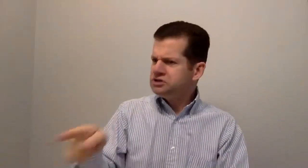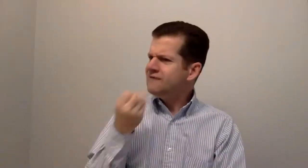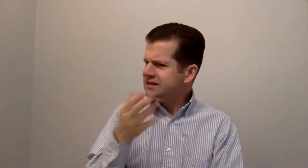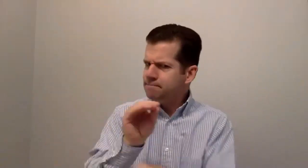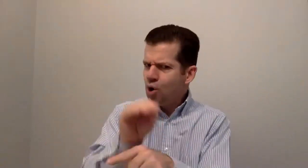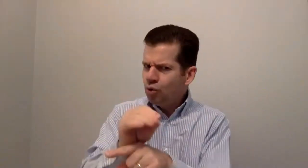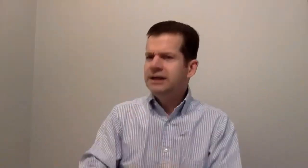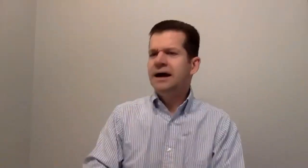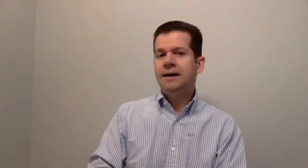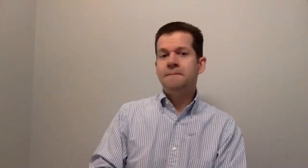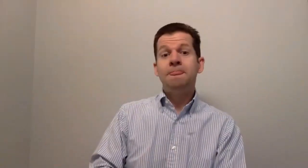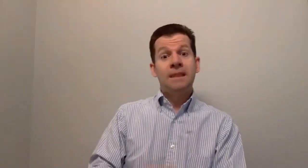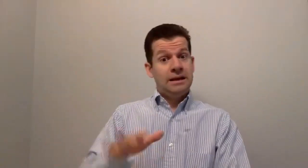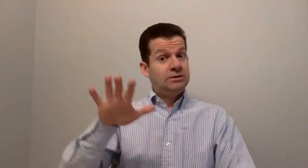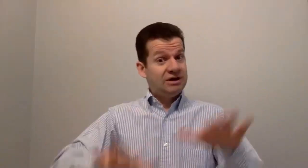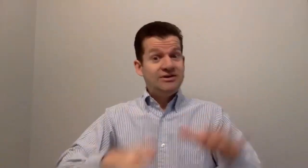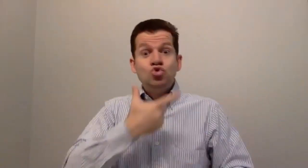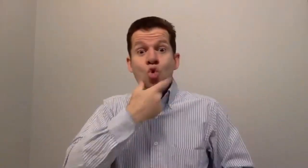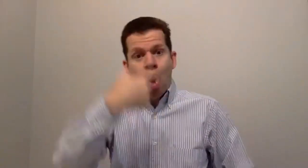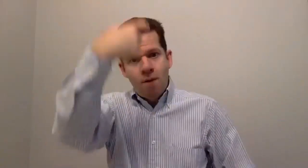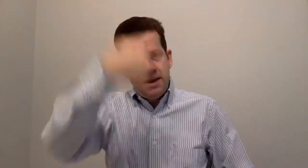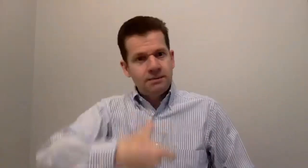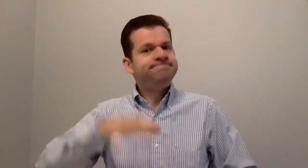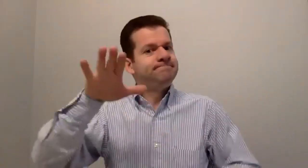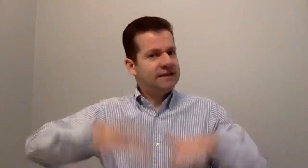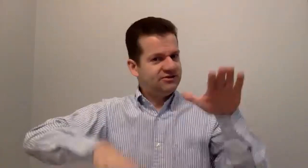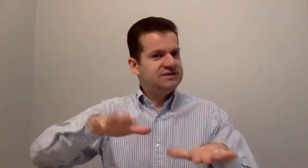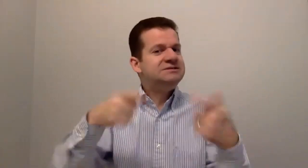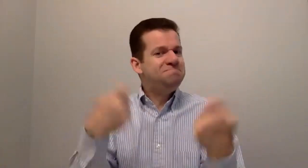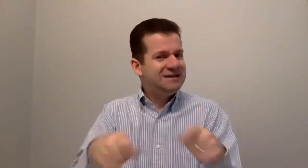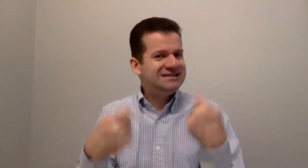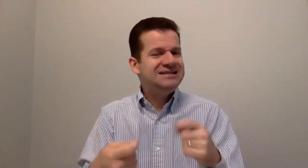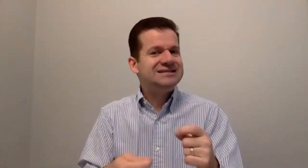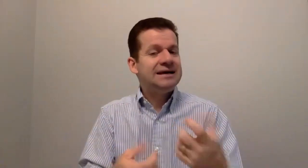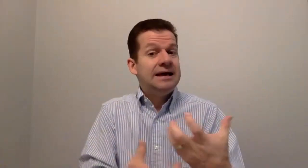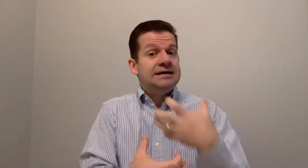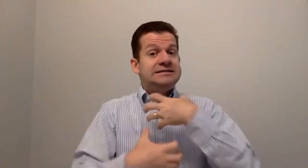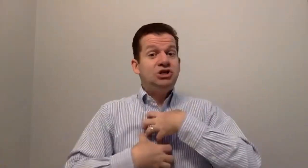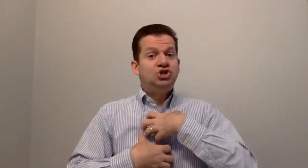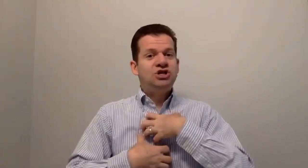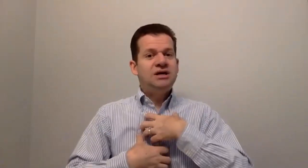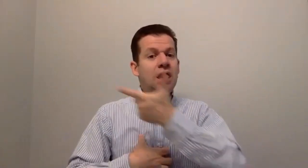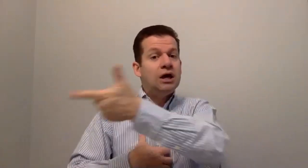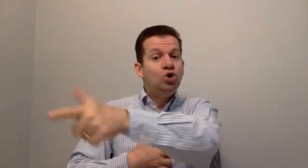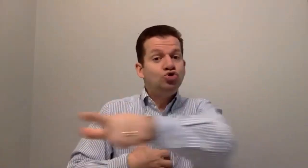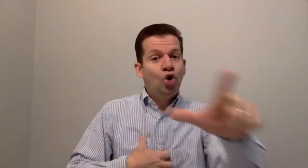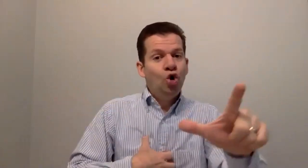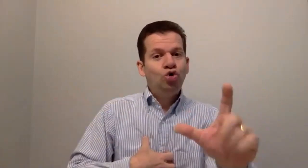você vai ser bom, cuidar. Então, talvez o homem, às vezes, precisa sentir que os